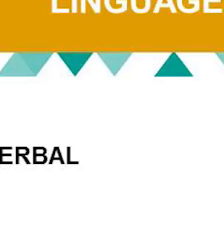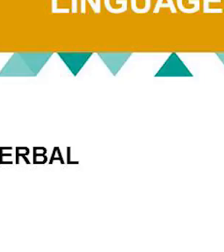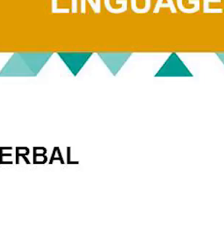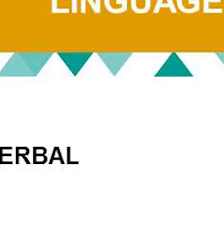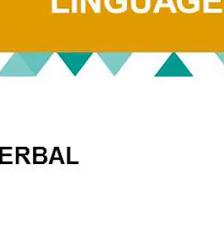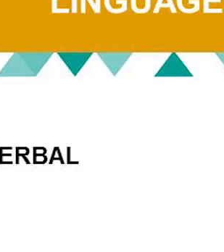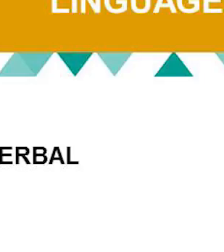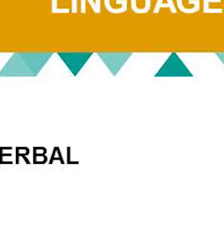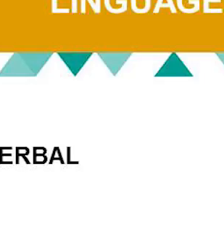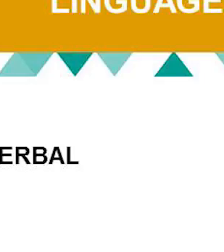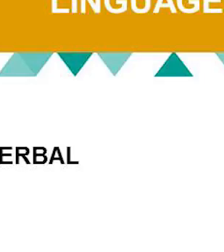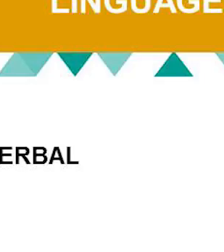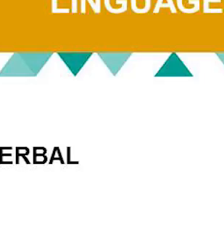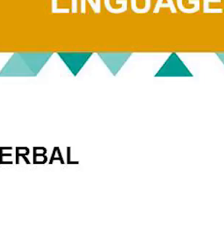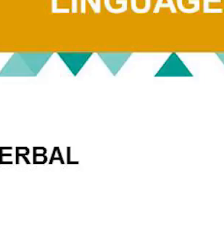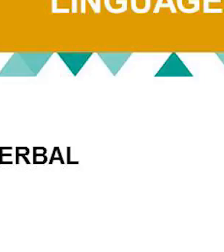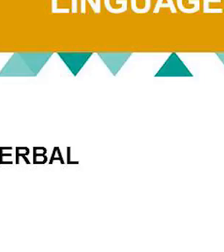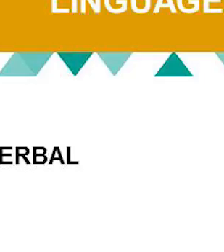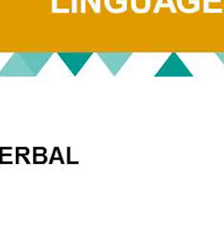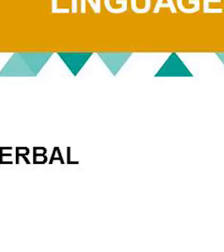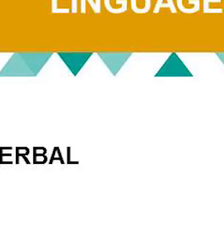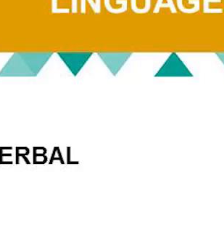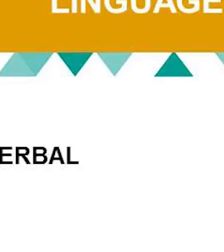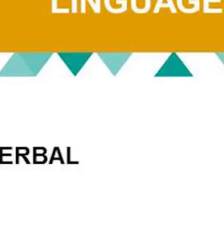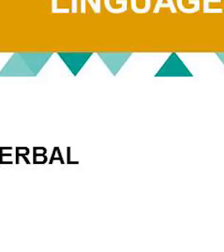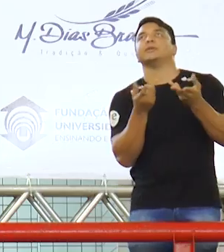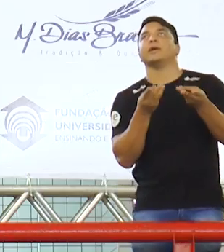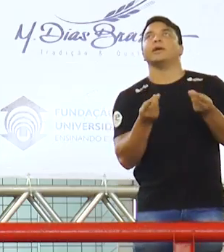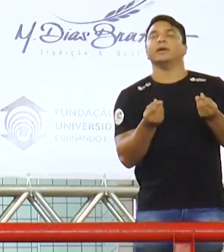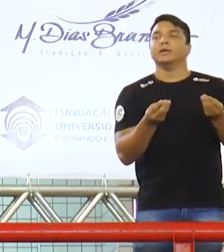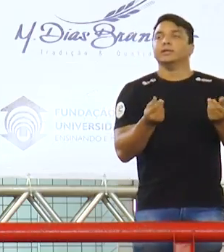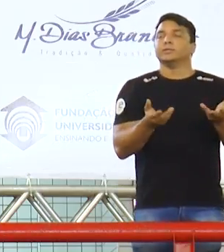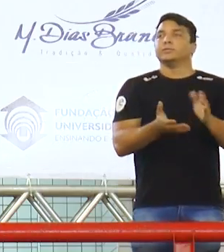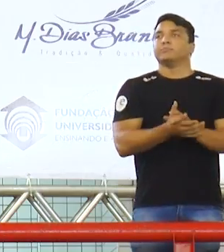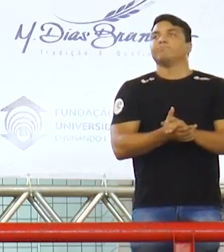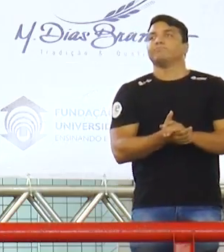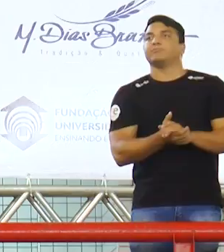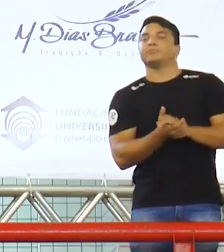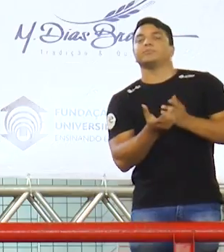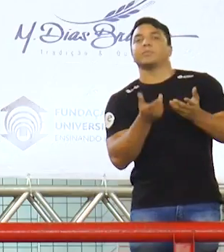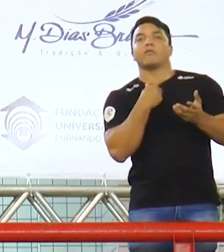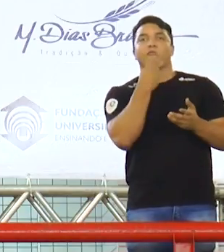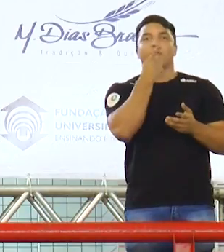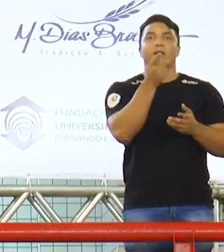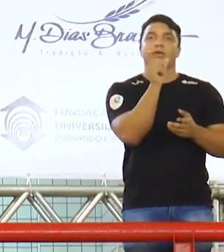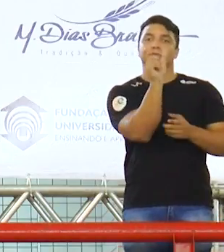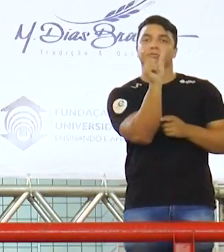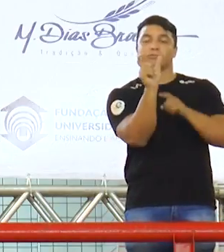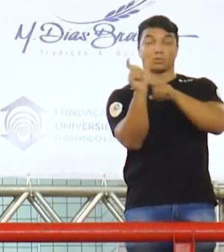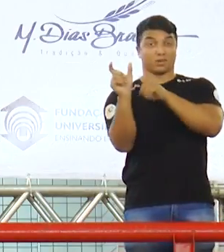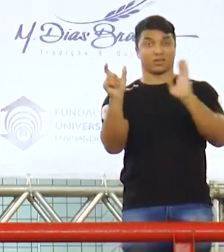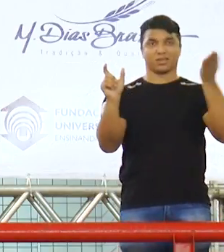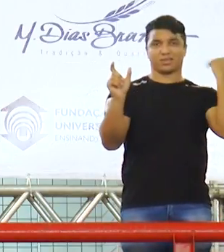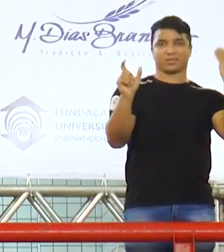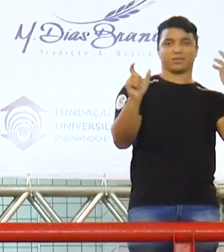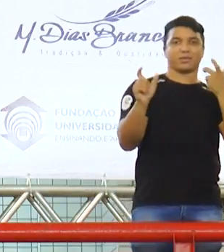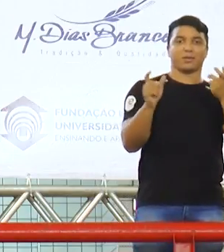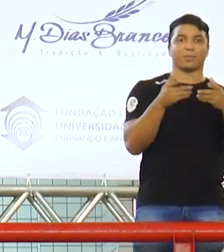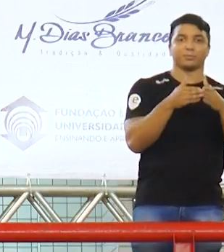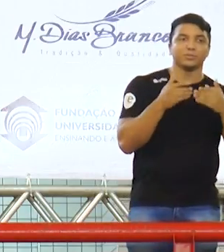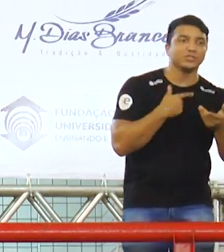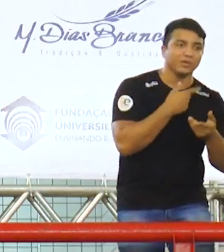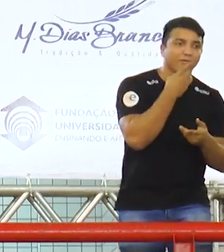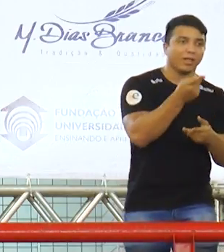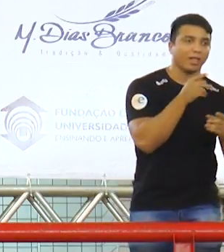Gema, se eu pedir para você, por exemplo, dizer aqui, antes eu pedia para falar, porque era